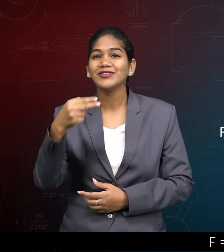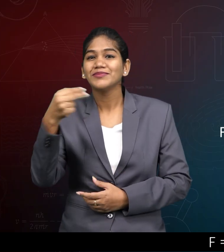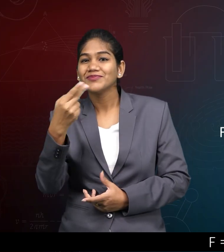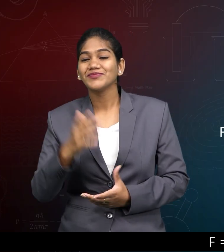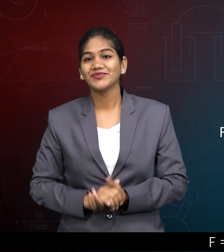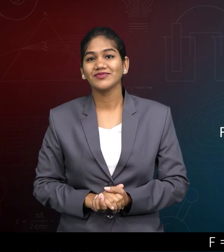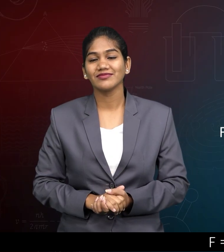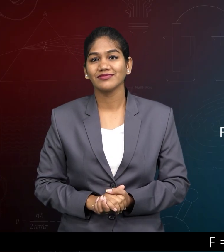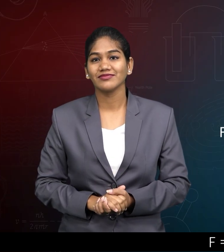F ஈடு